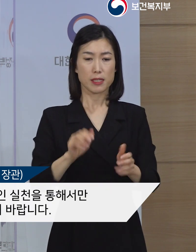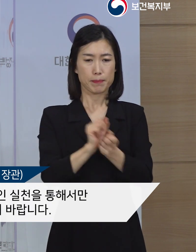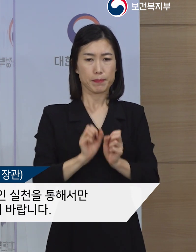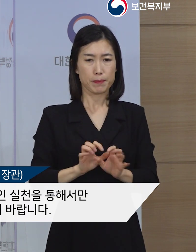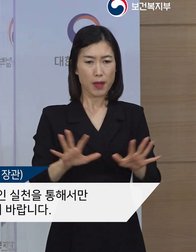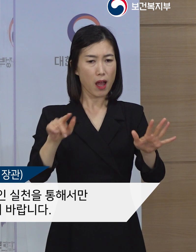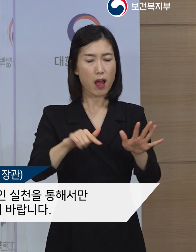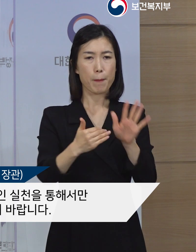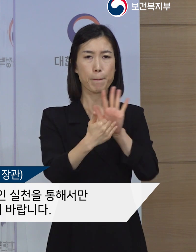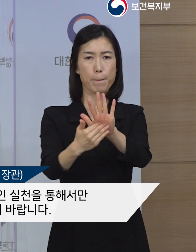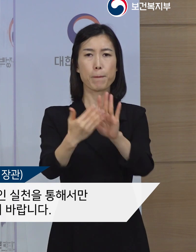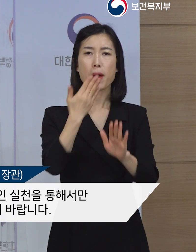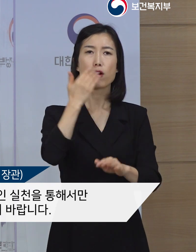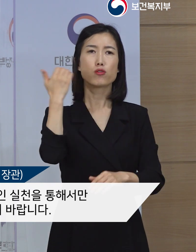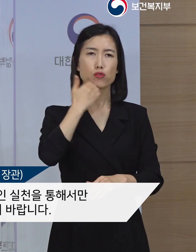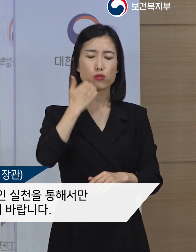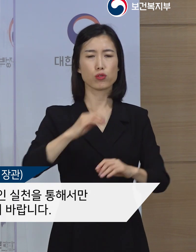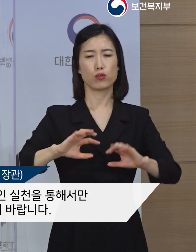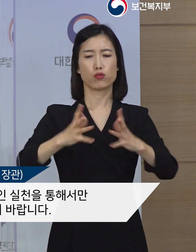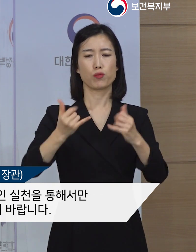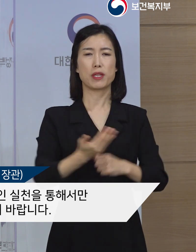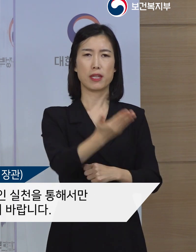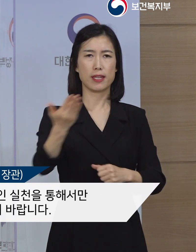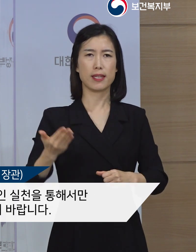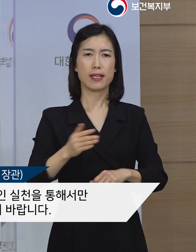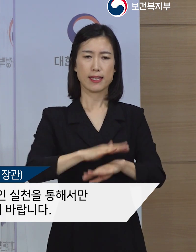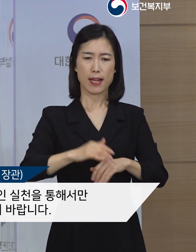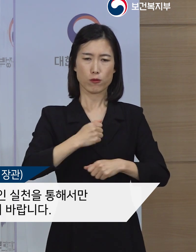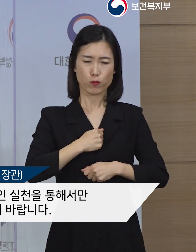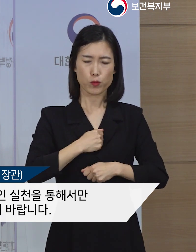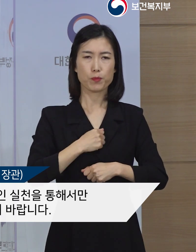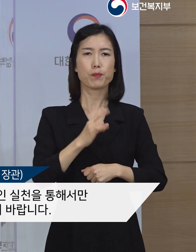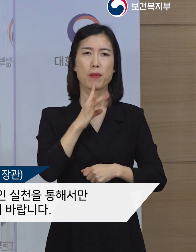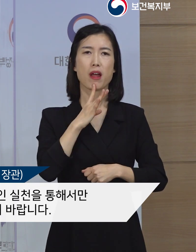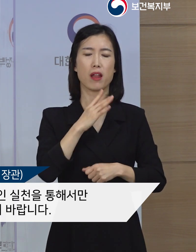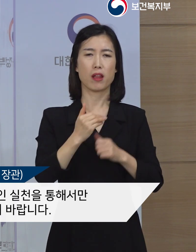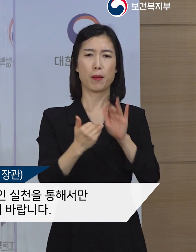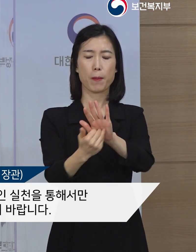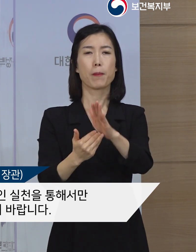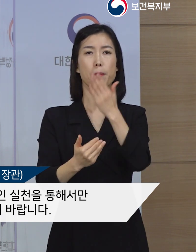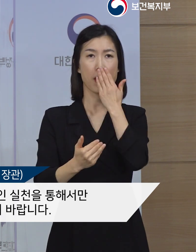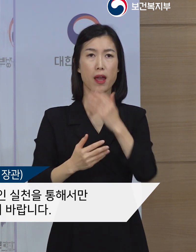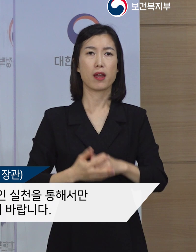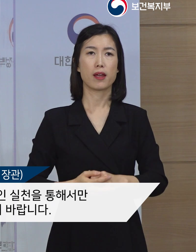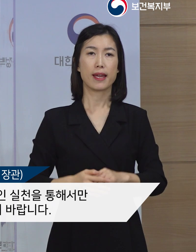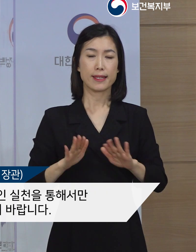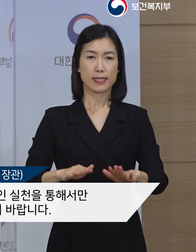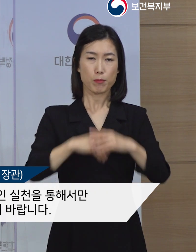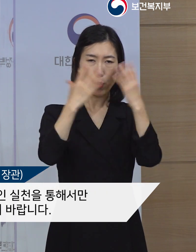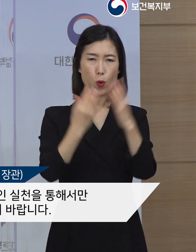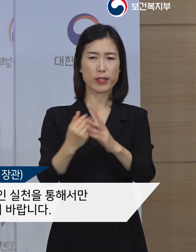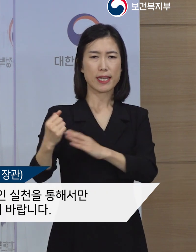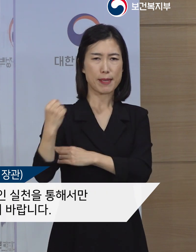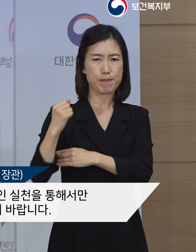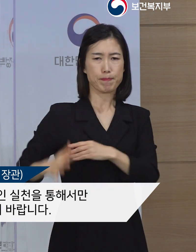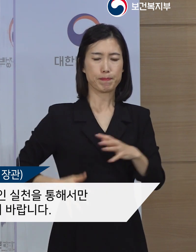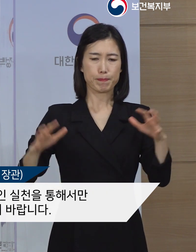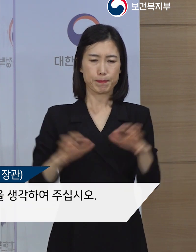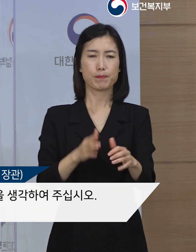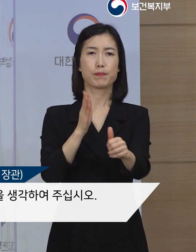오직 국민 여러분의 적극적인 실천을 통해서만 잠재울 수 있습니다. 모두가 힘을 모아주시기